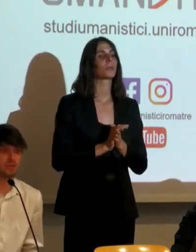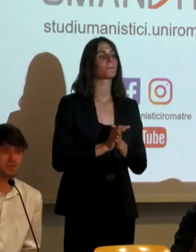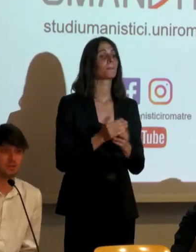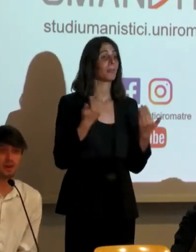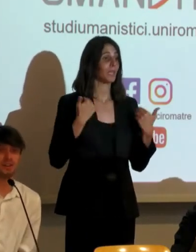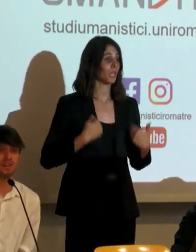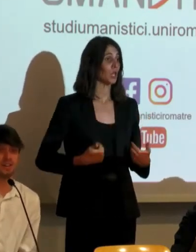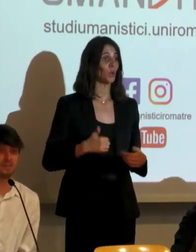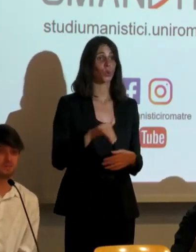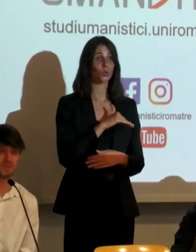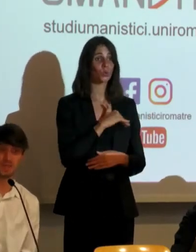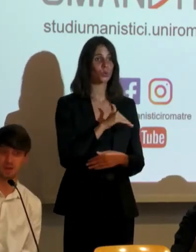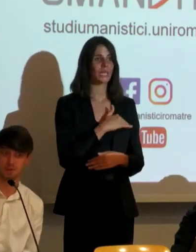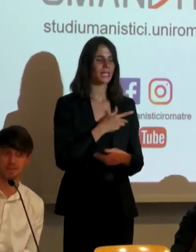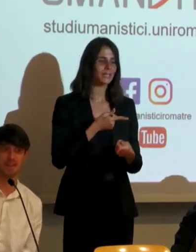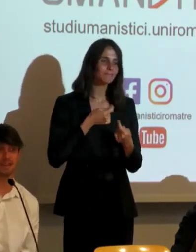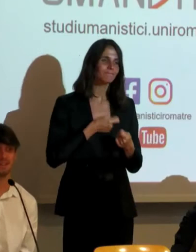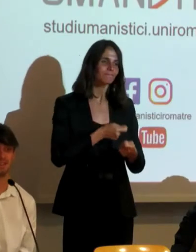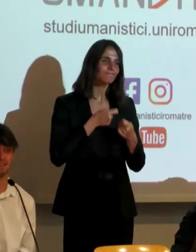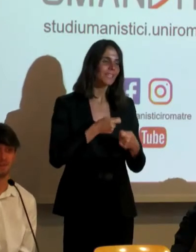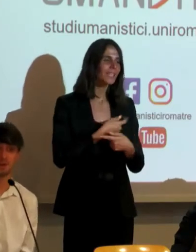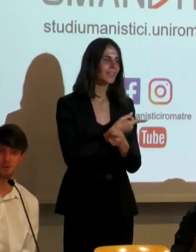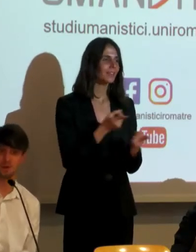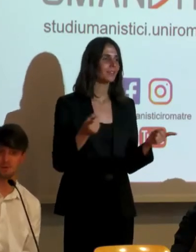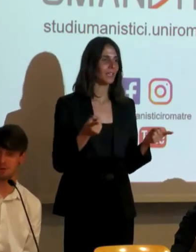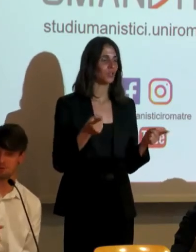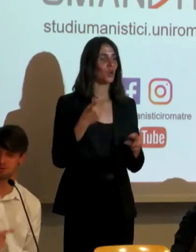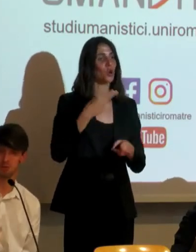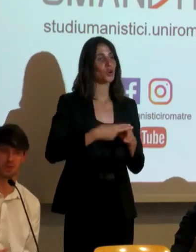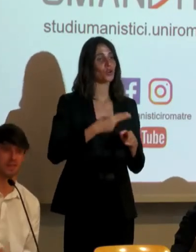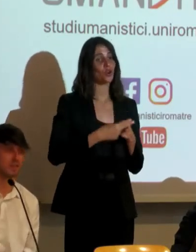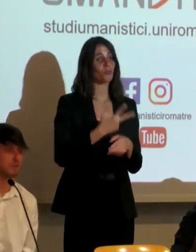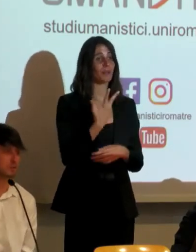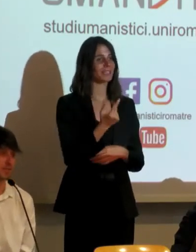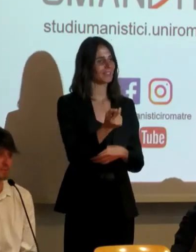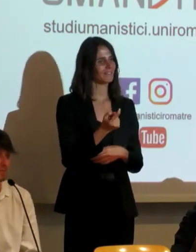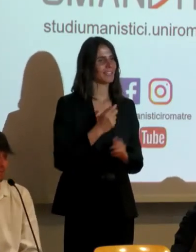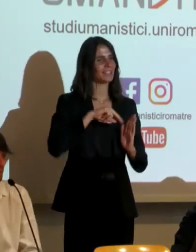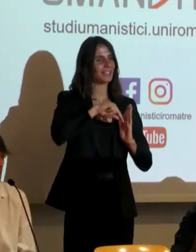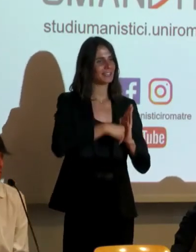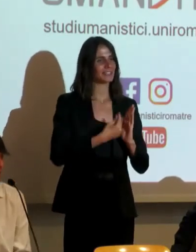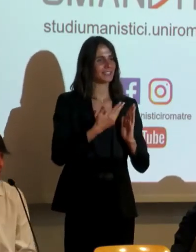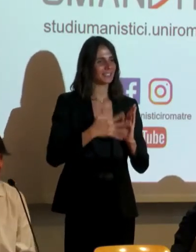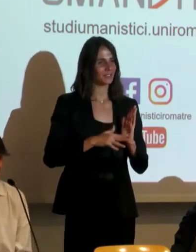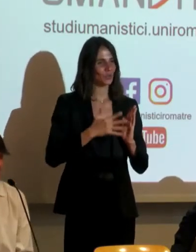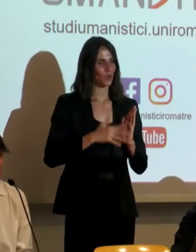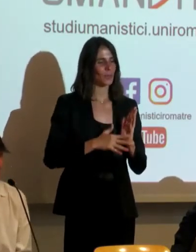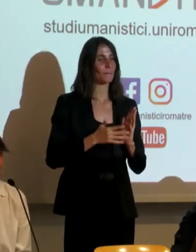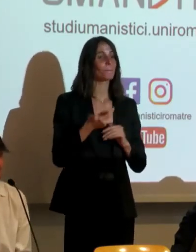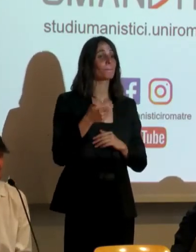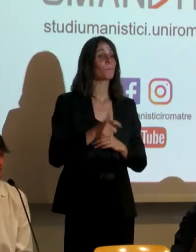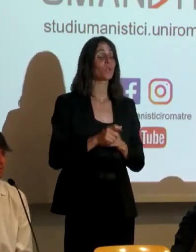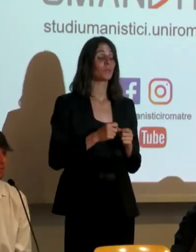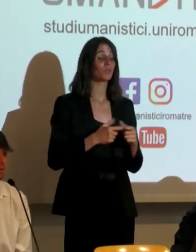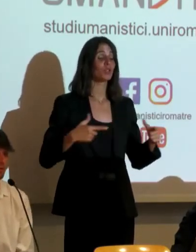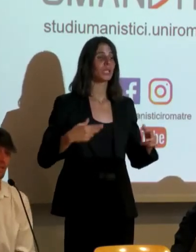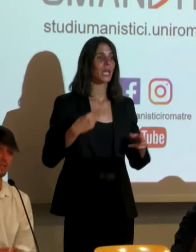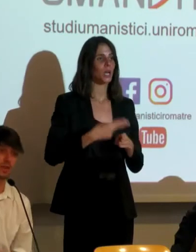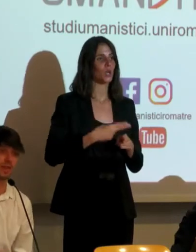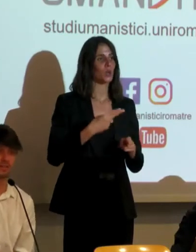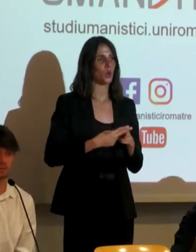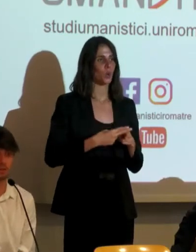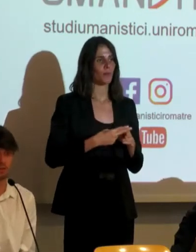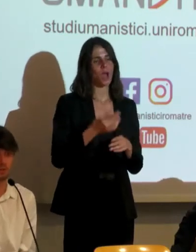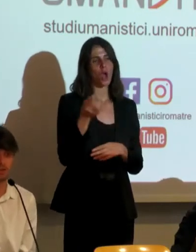studente vi invito a venire a Roma 3, siamo a Roma, Roma è un concetto che ritorna spesso in questi due interventi, dunque studiare